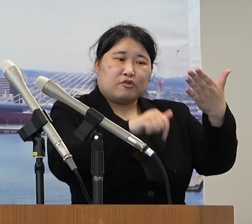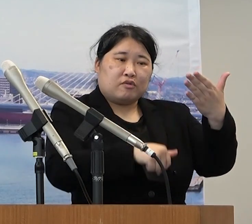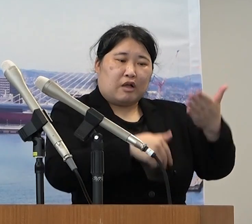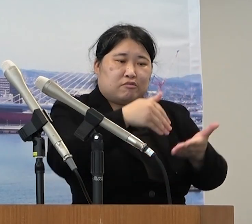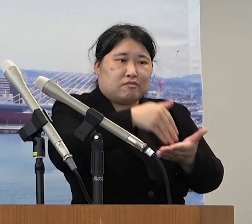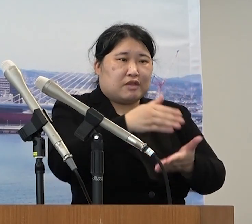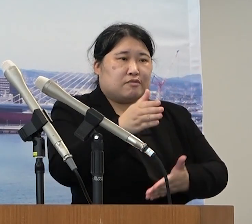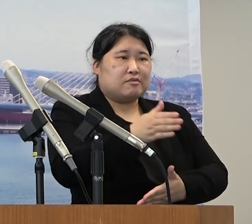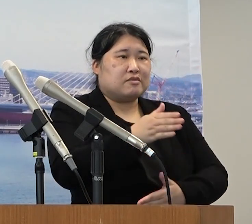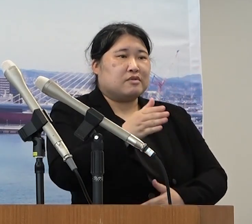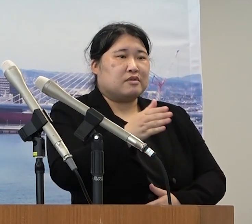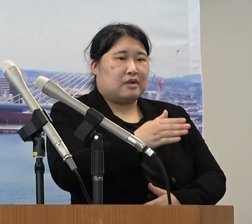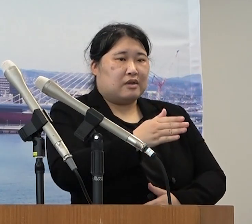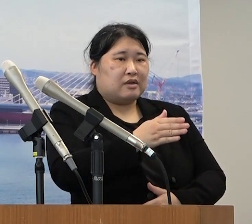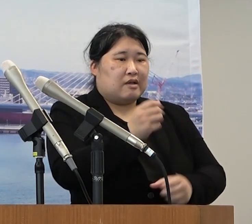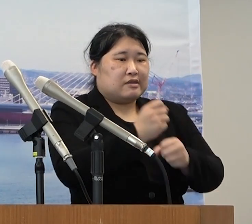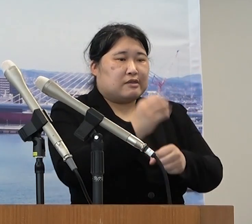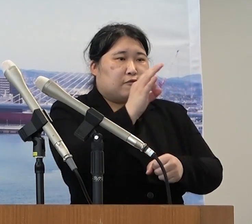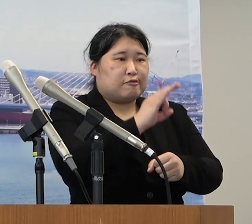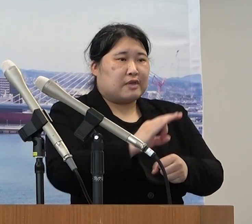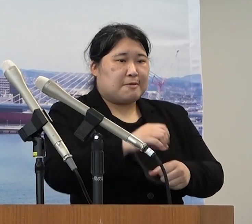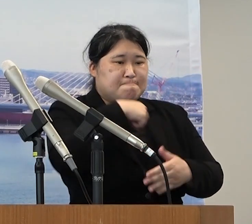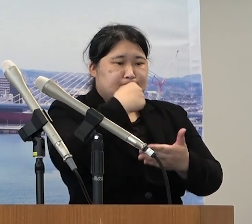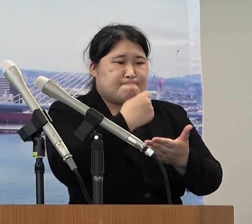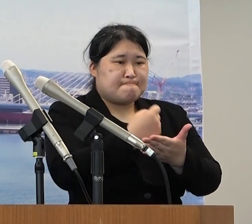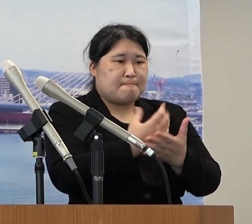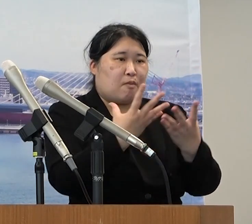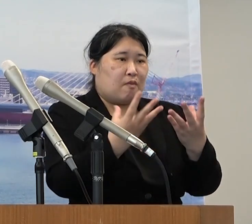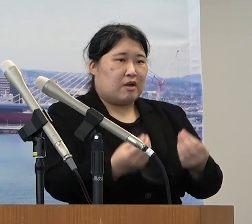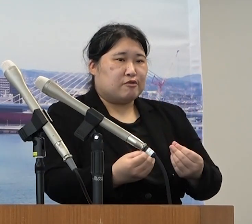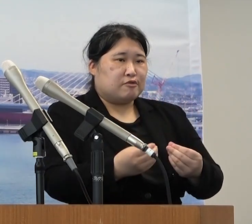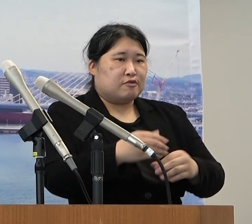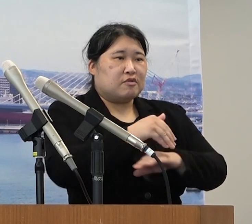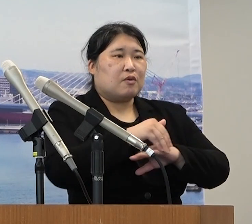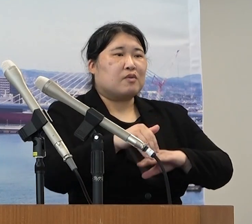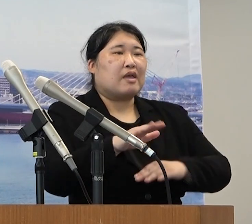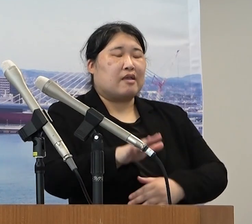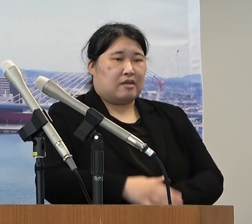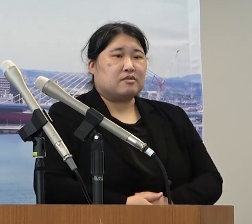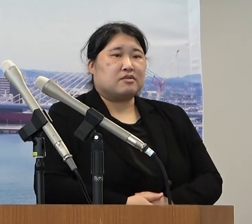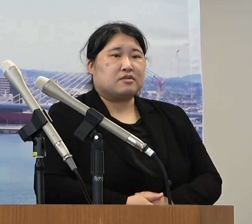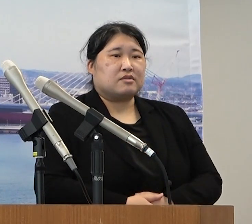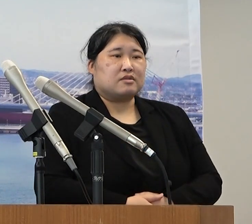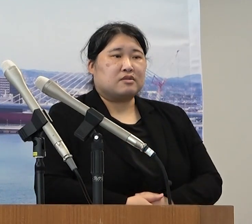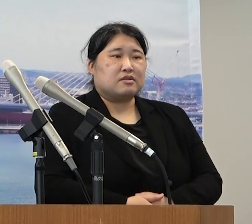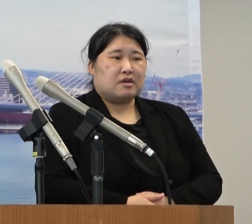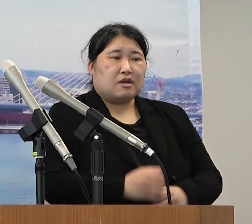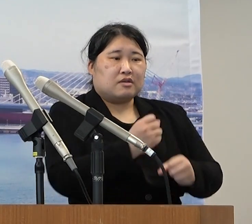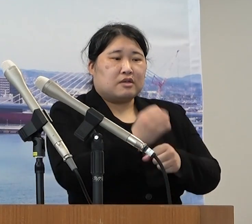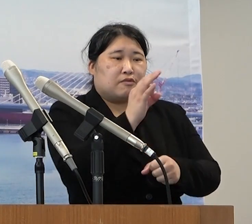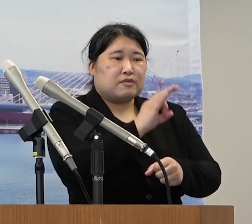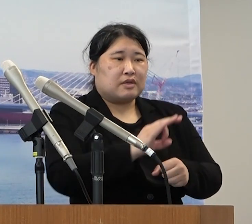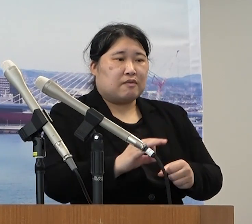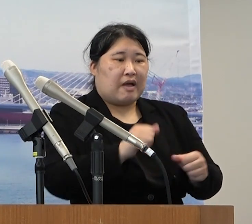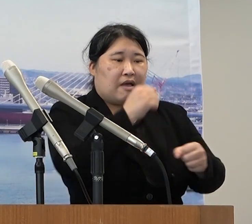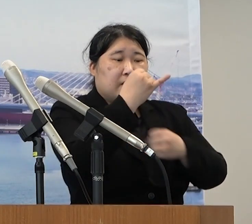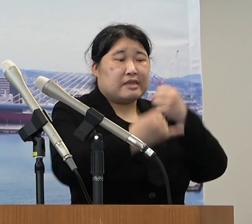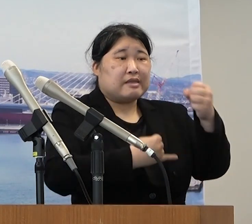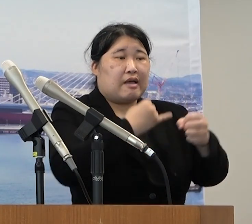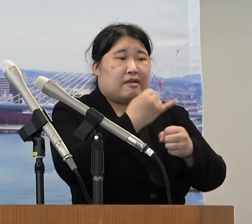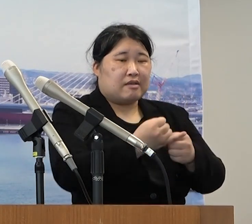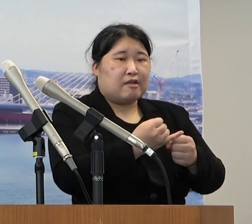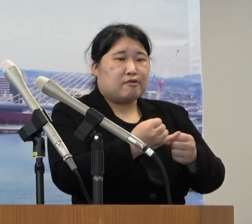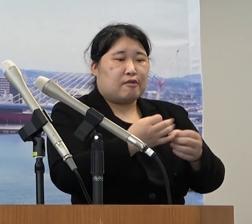にはアップサイクル作品が完成する予定となっております。完成した作品はオンライン販売をする